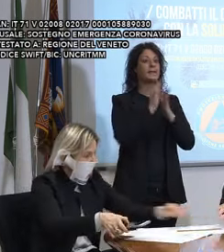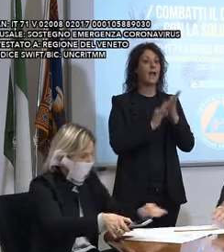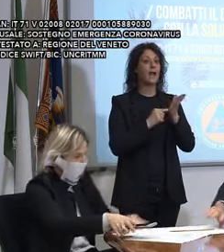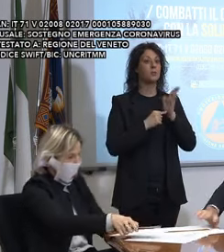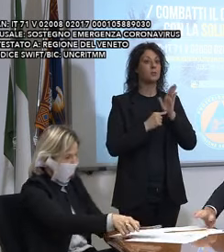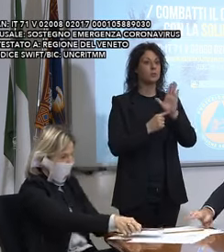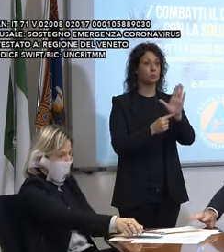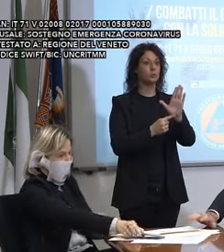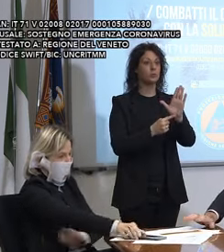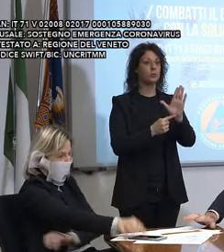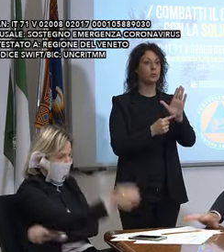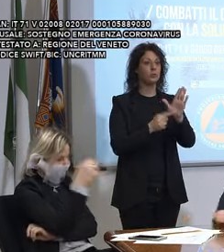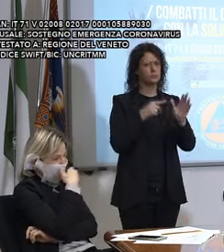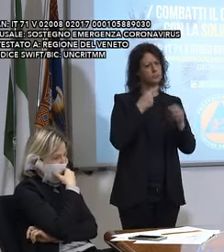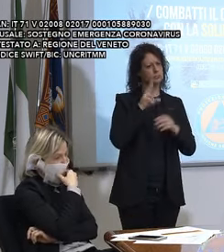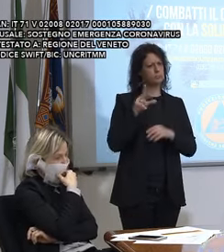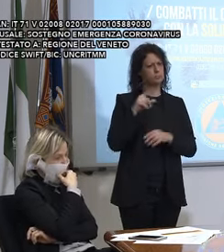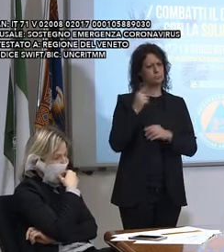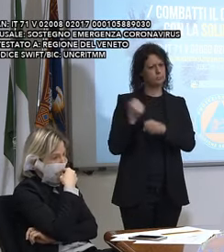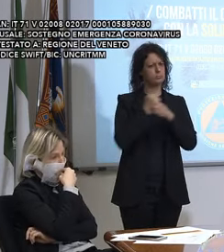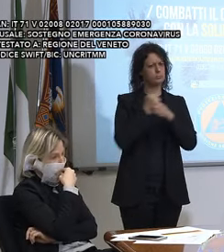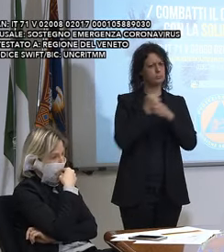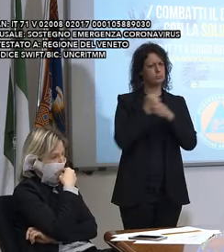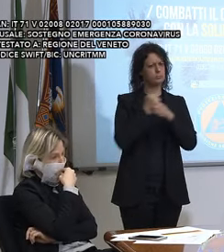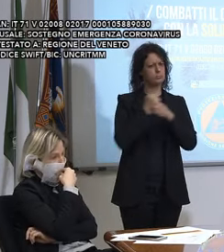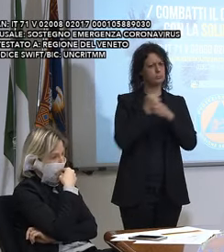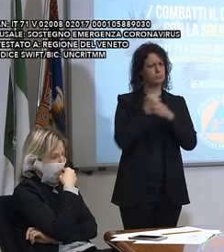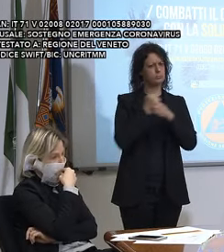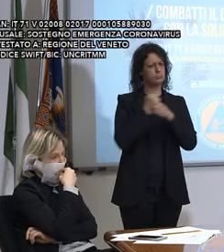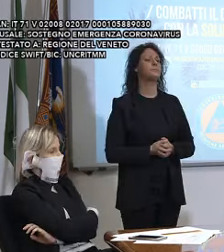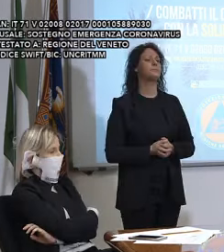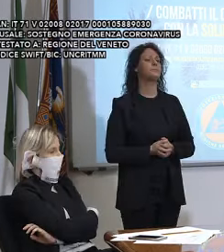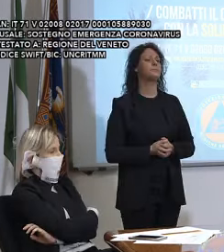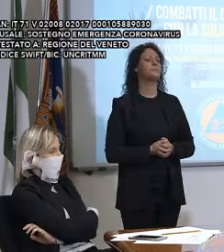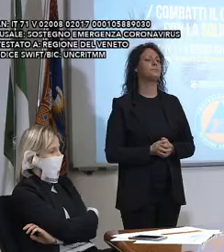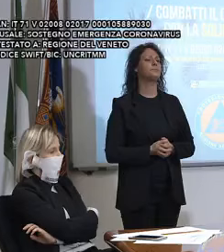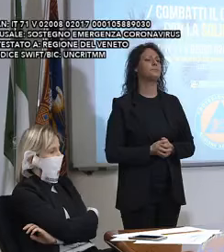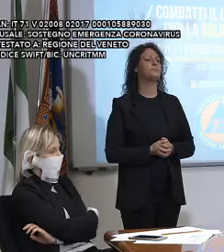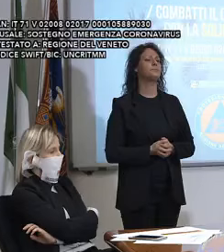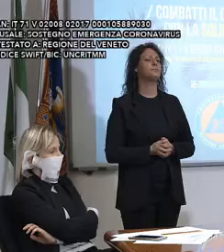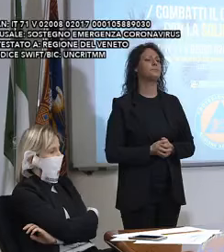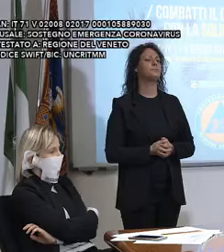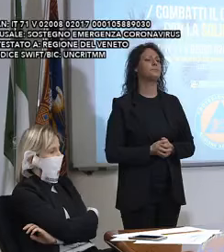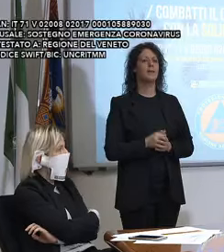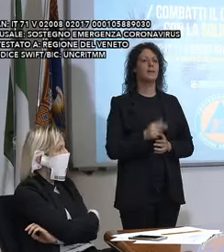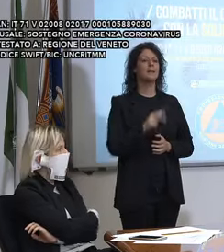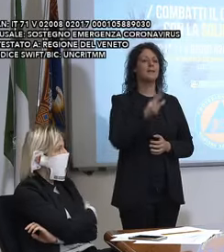no, è giusto che le dica tu i dati, vi dico solo una cosa. Su 300 quante?